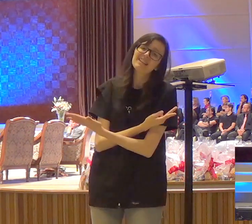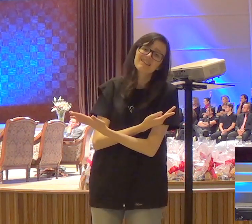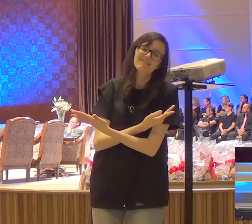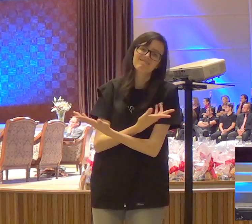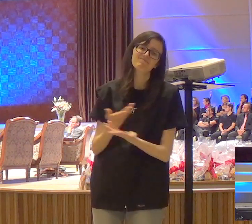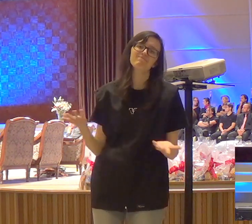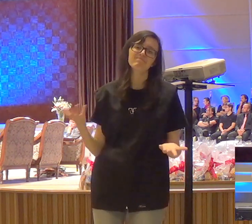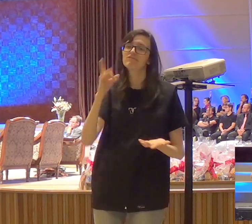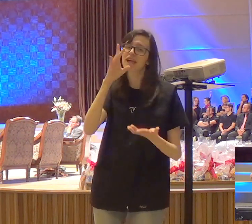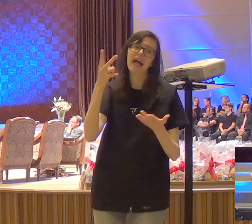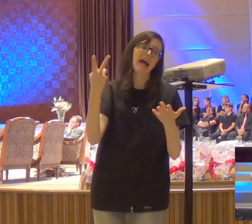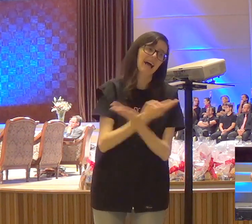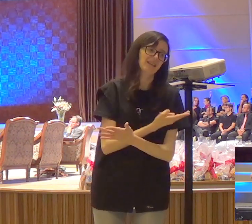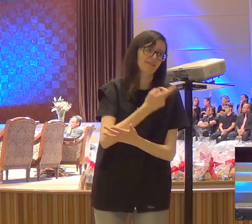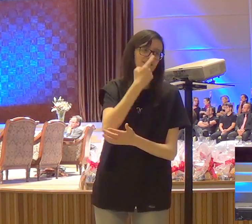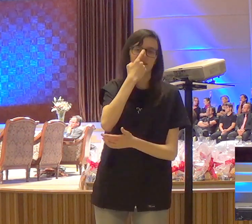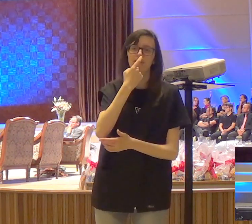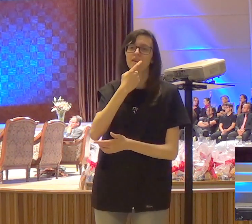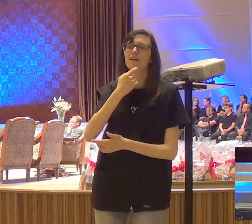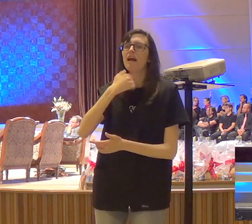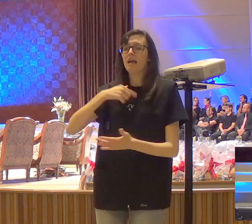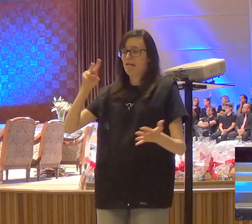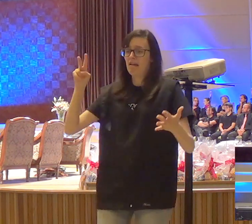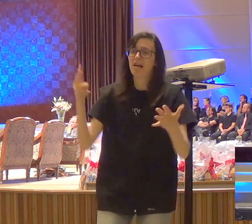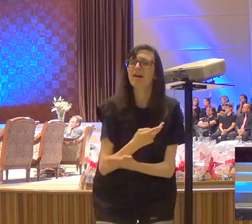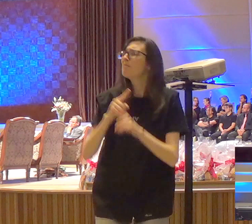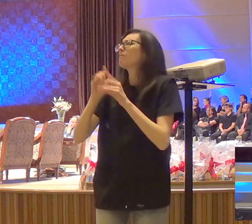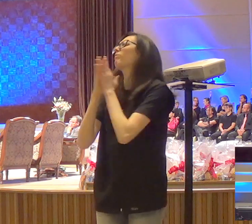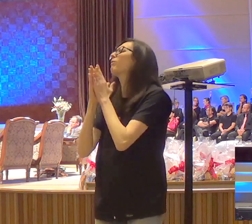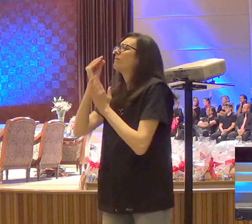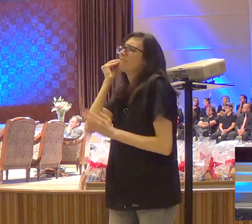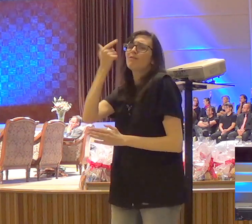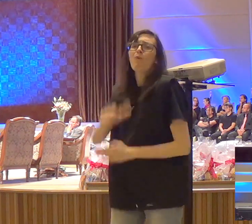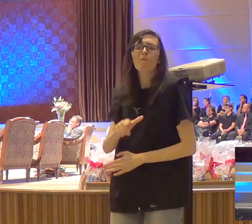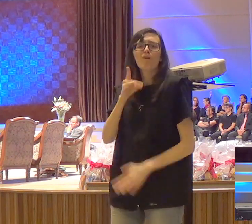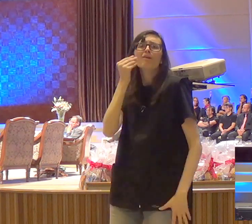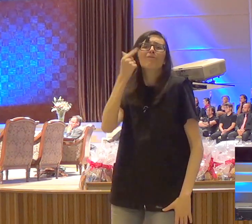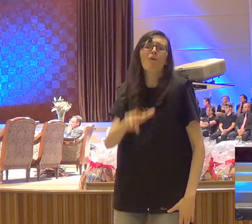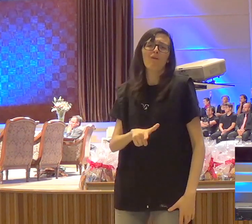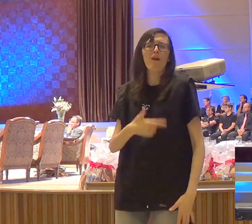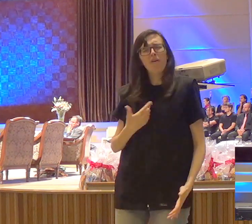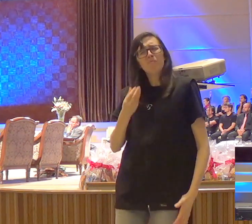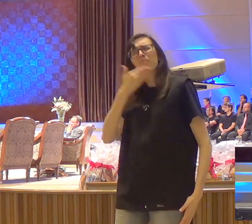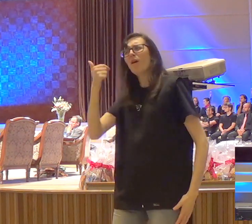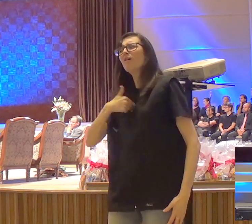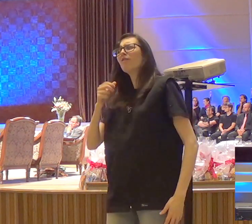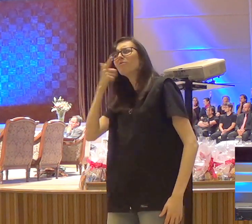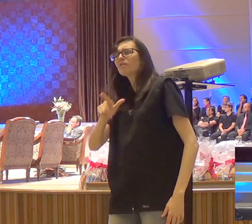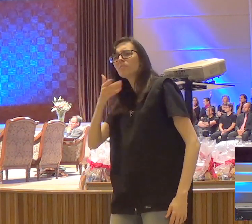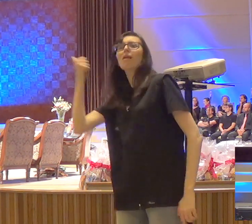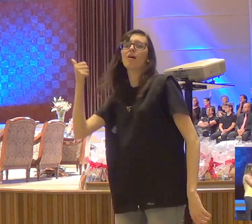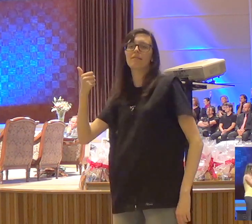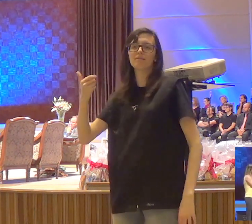more than a second chance. Que não querem mais nada além de uma segunda chance. So yesterday, at the end of the prison